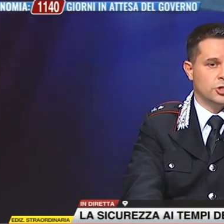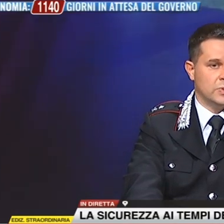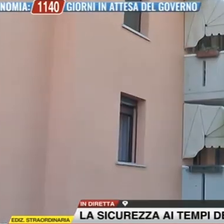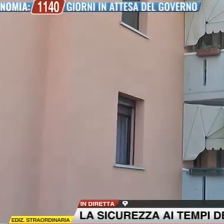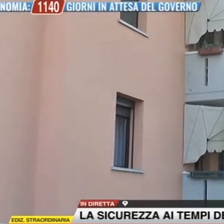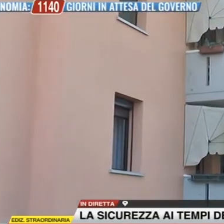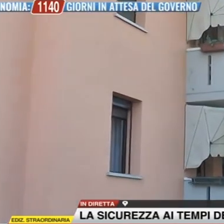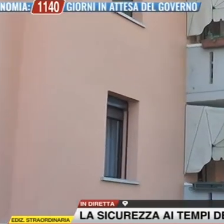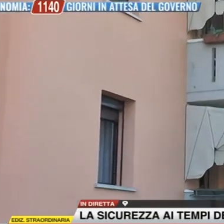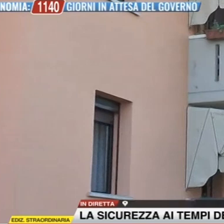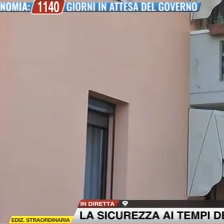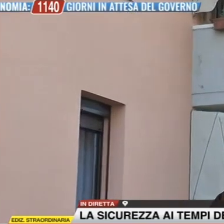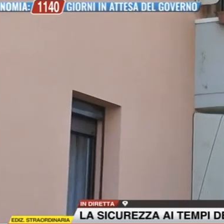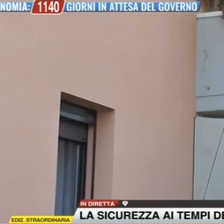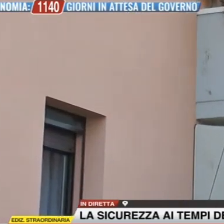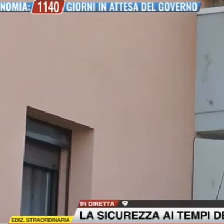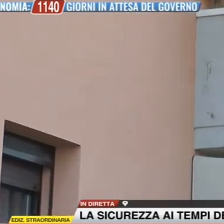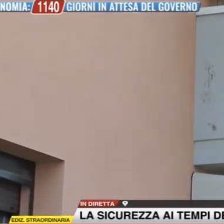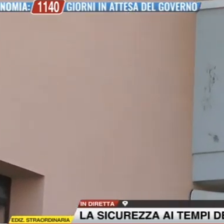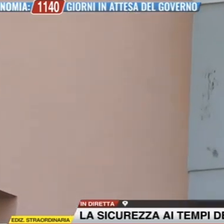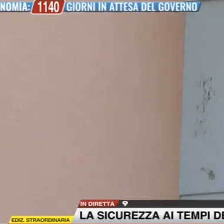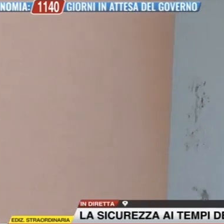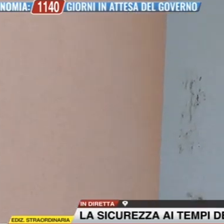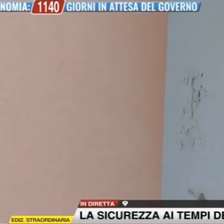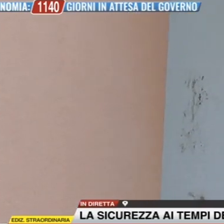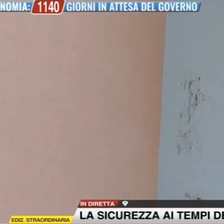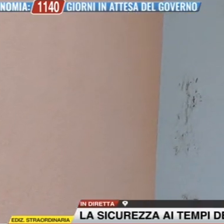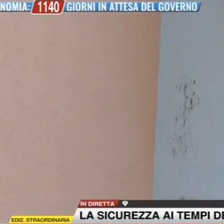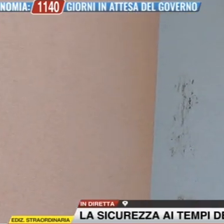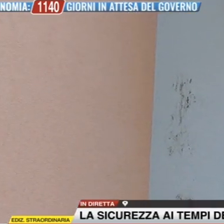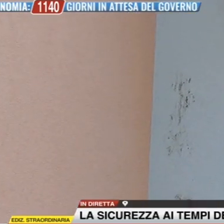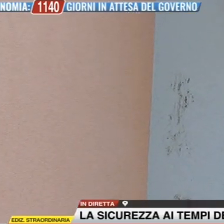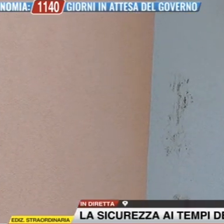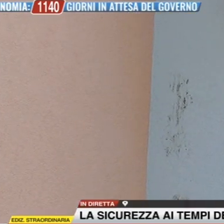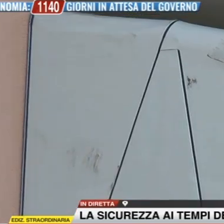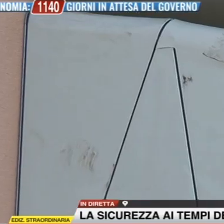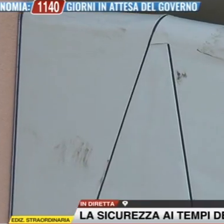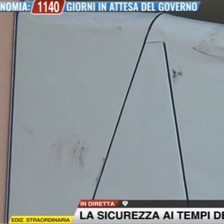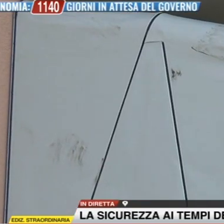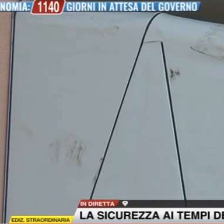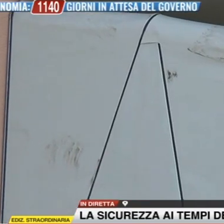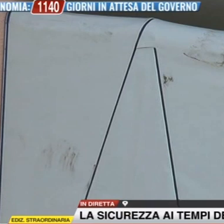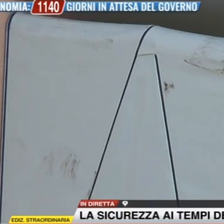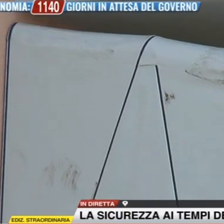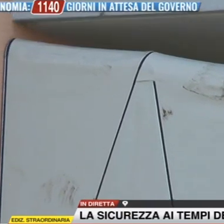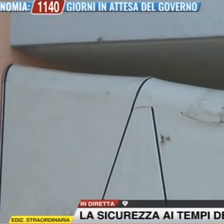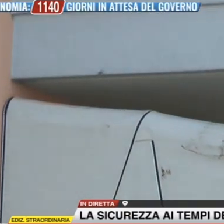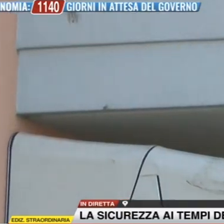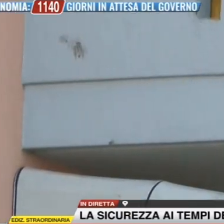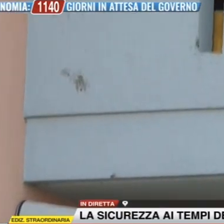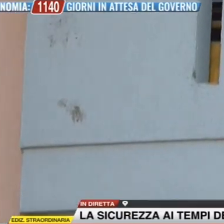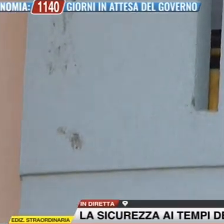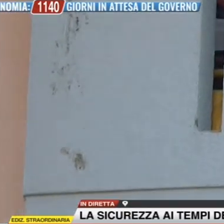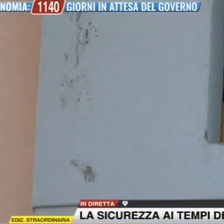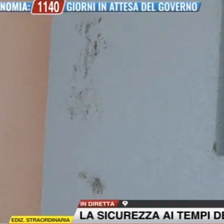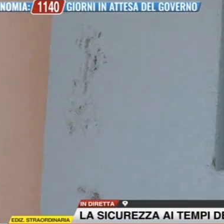ci sono situazioni di criticità o situazioni di pericolo possa subito contattare noi e anche porre un freno a